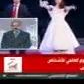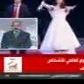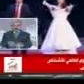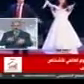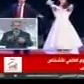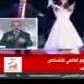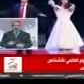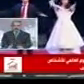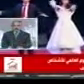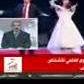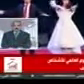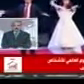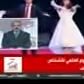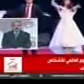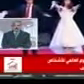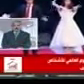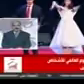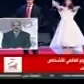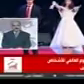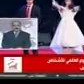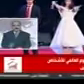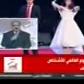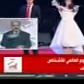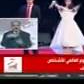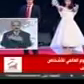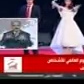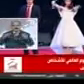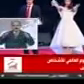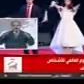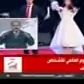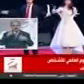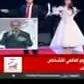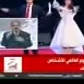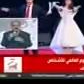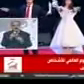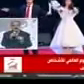يعني؟ كده يعني كلنا هنسقف كده.